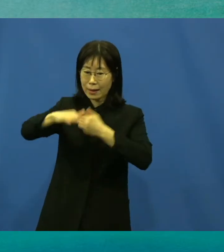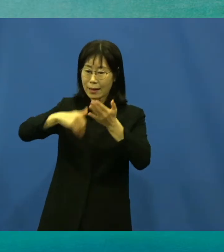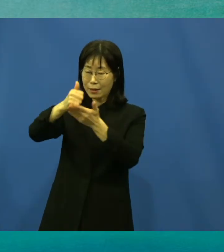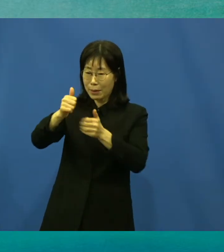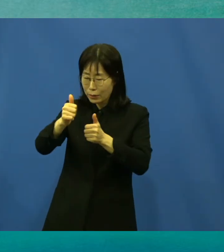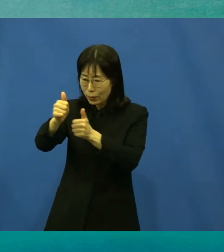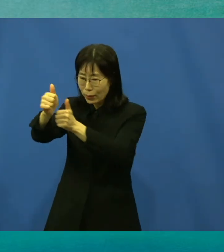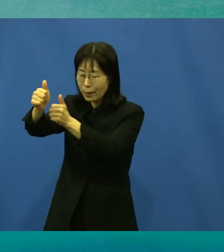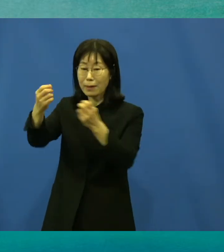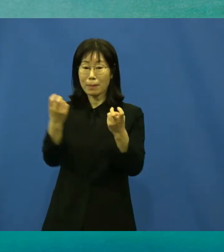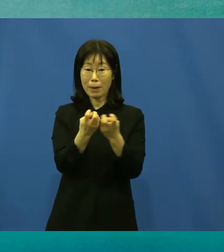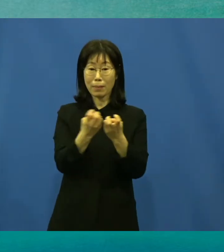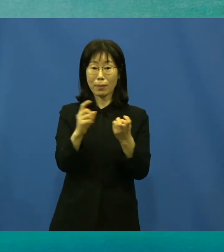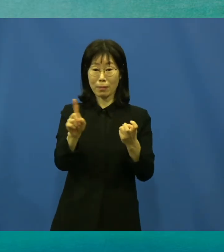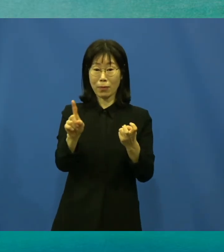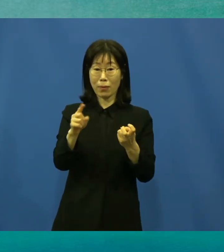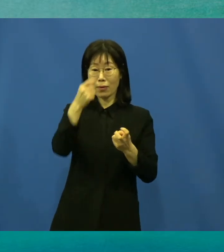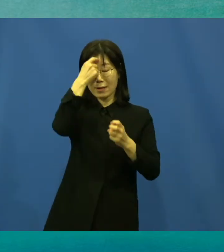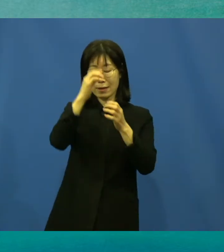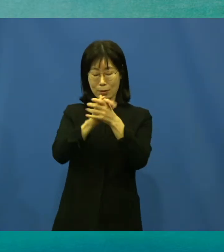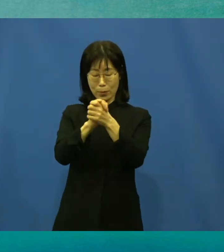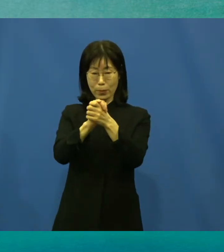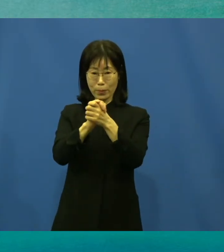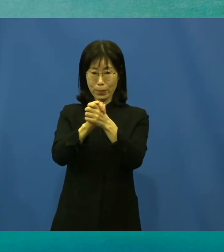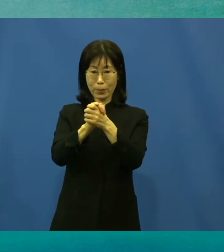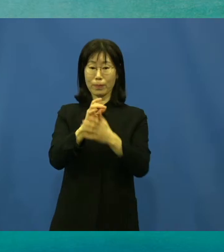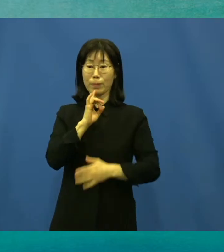예수님이 기도에 집중하신 이유가 무엇입니까?